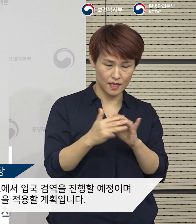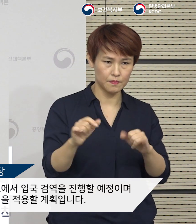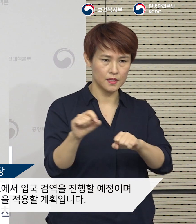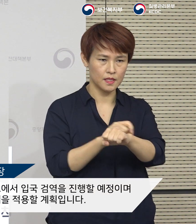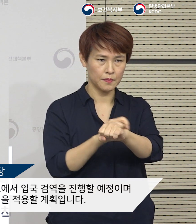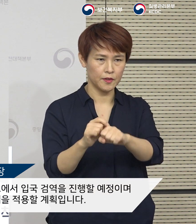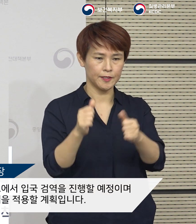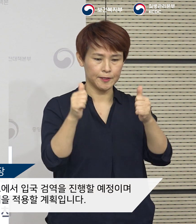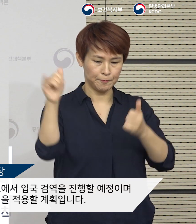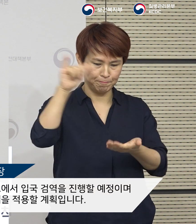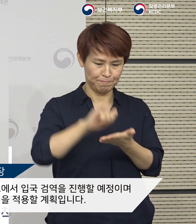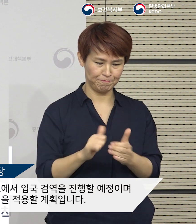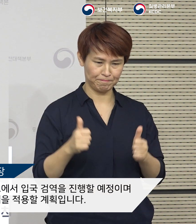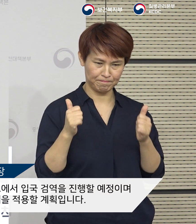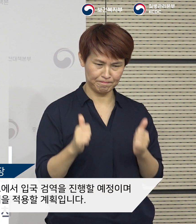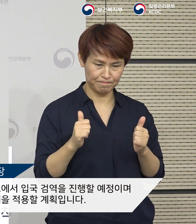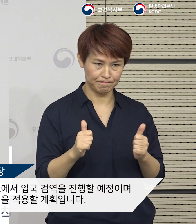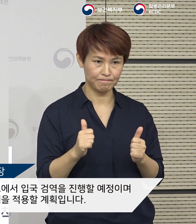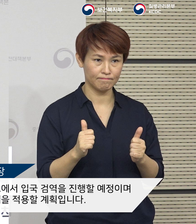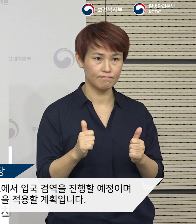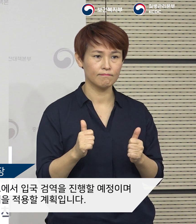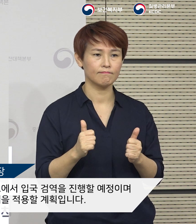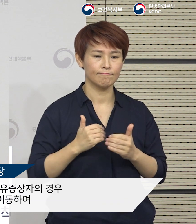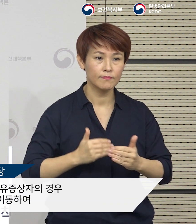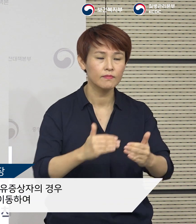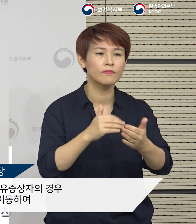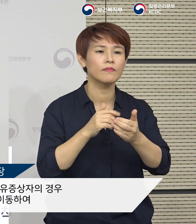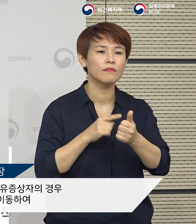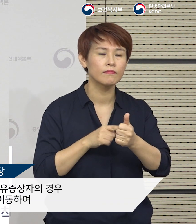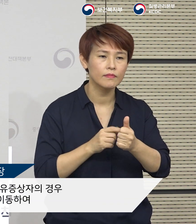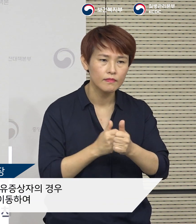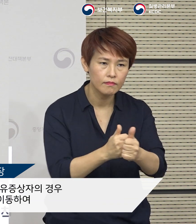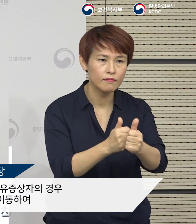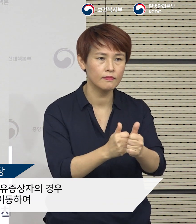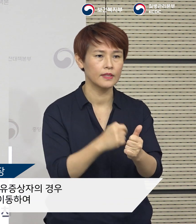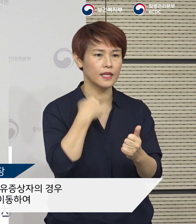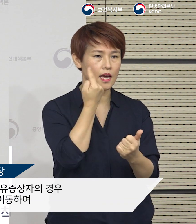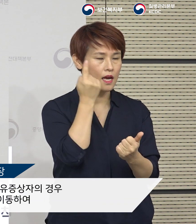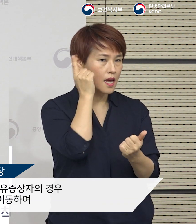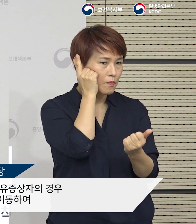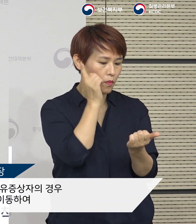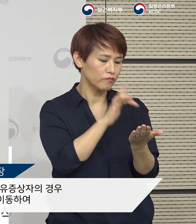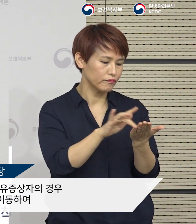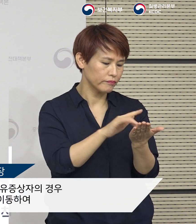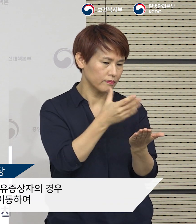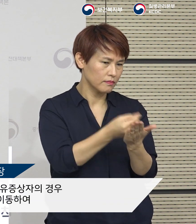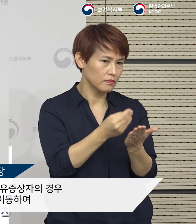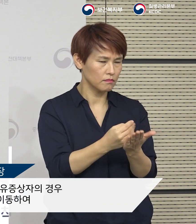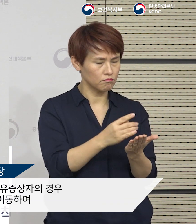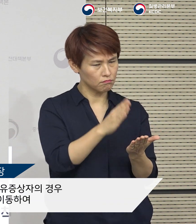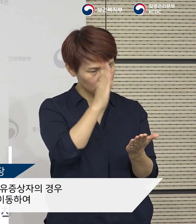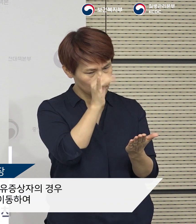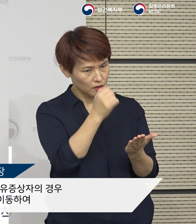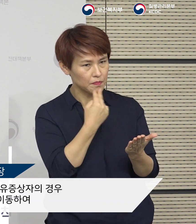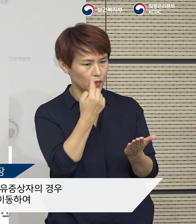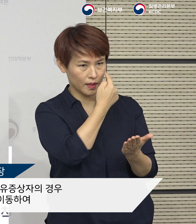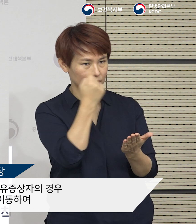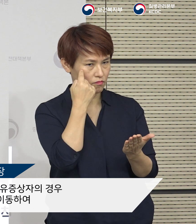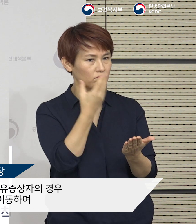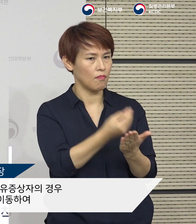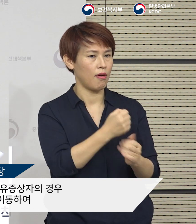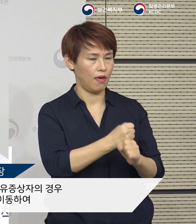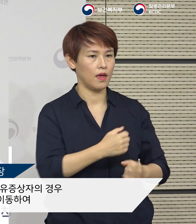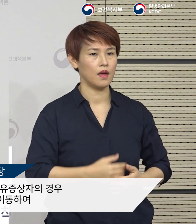준하여 자가진단 앱을 적용할 계획입니다. 탑승전 유증상자와 입국 검역 과정에서